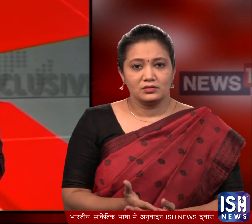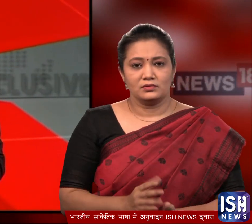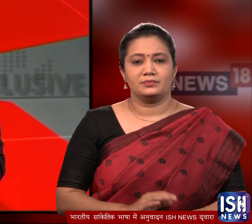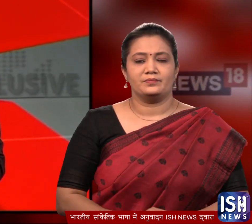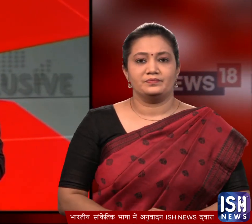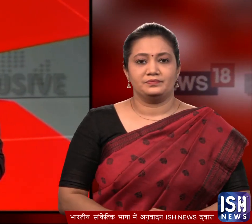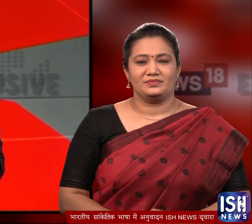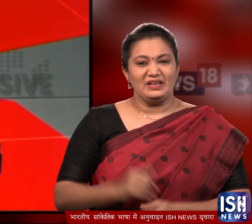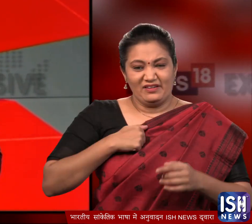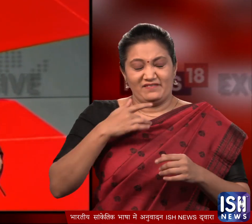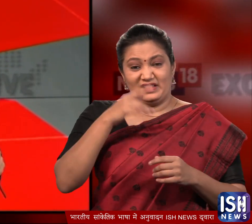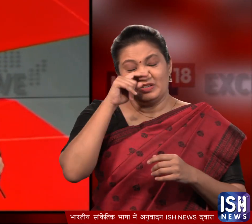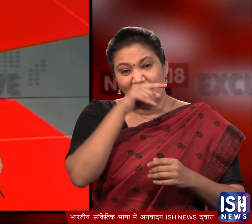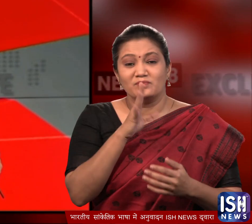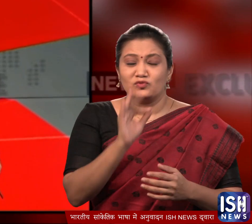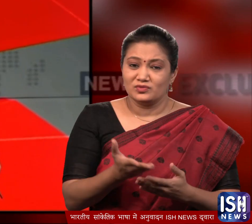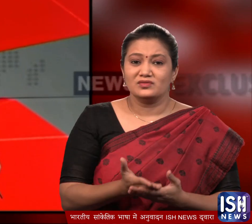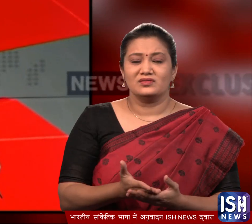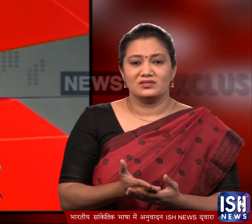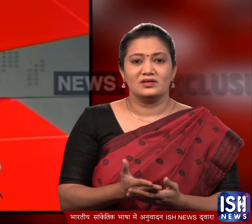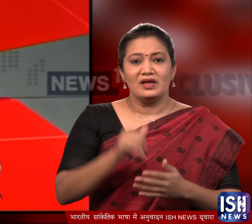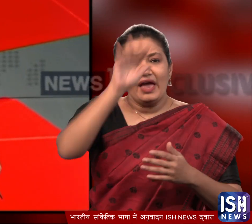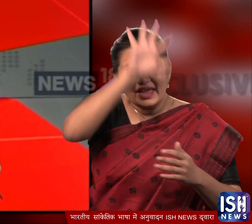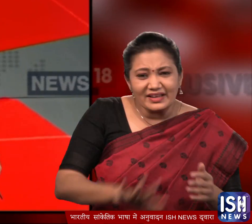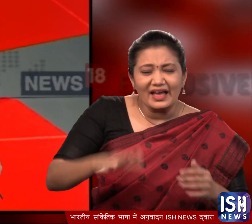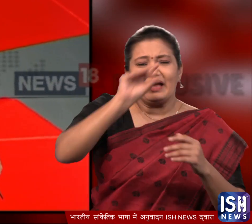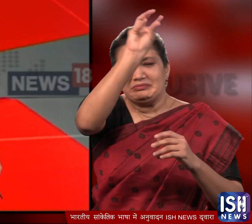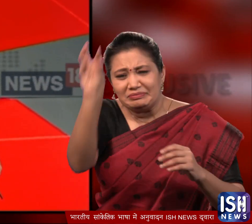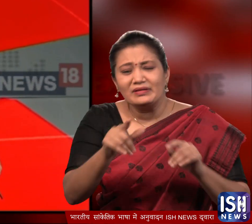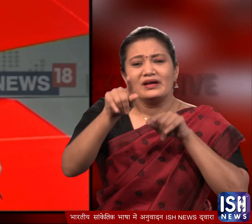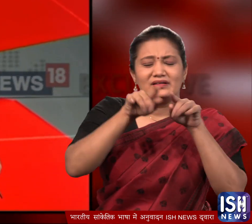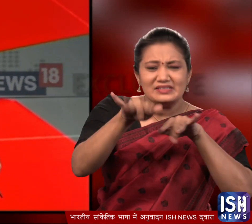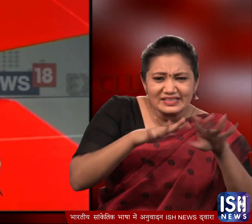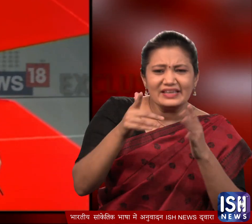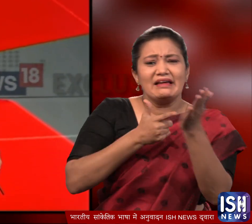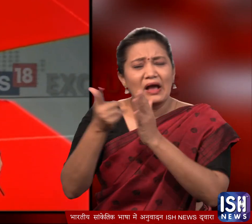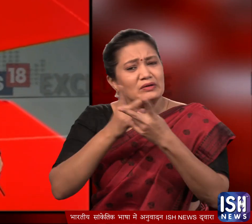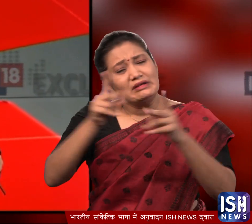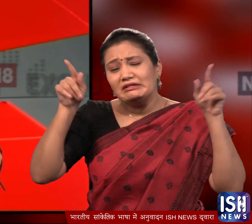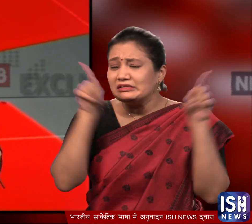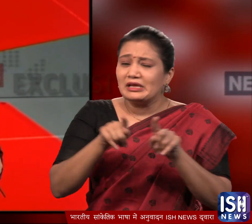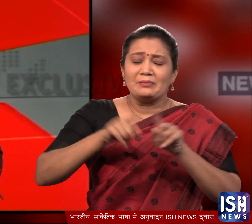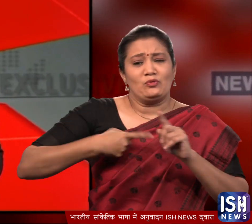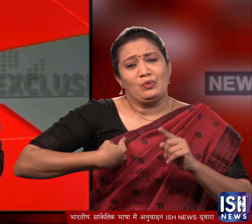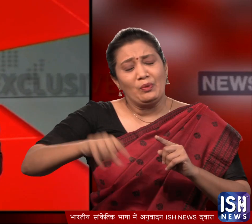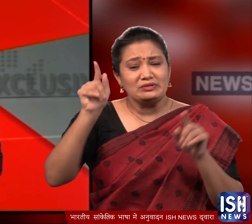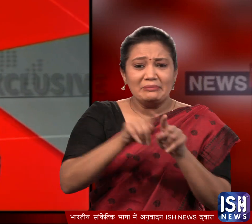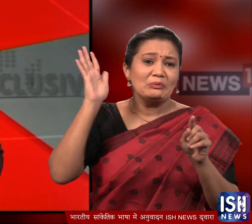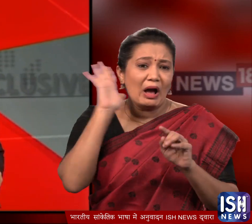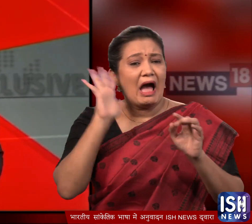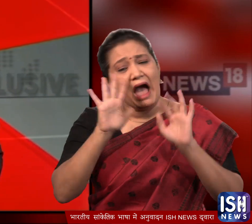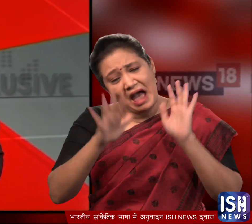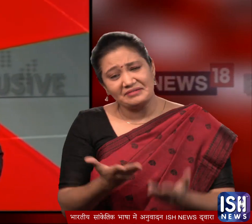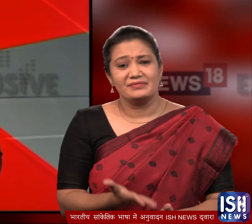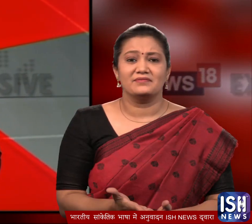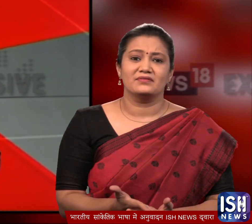है। हालांकि शर्मनाक सच्चाई यही है कि देश के किसी न किसी गांव या शहर से ऐसी बेरहमी की तस्वीरें और खबरें आए दिन आती